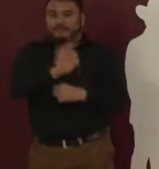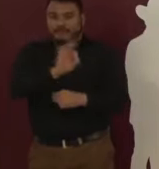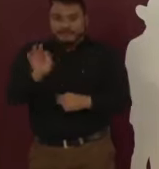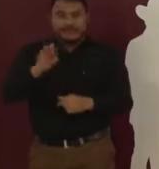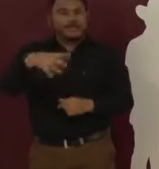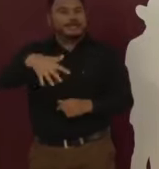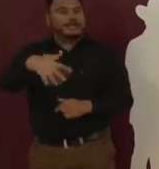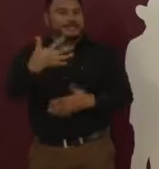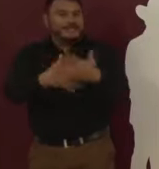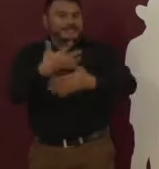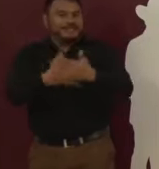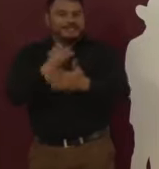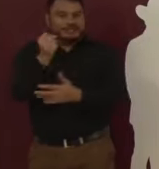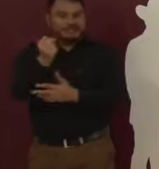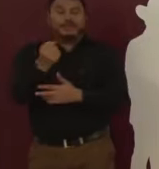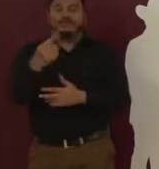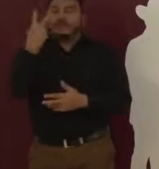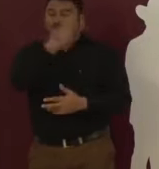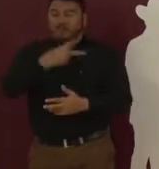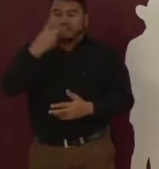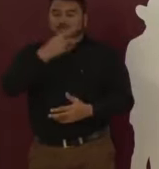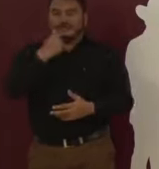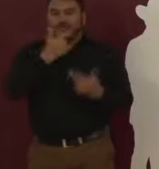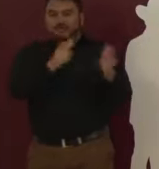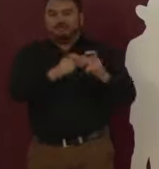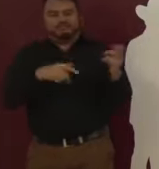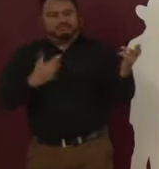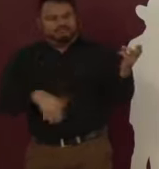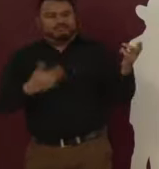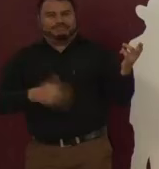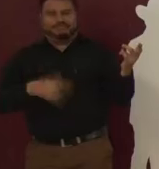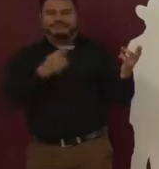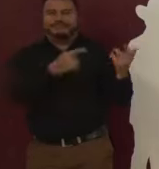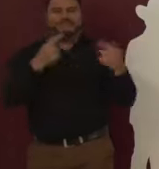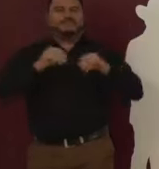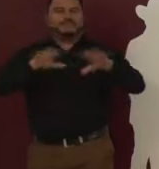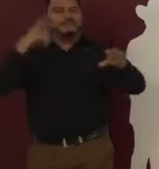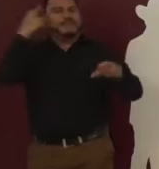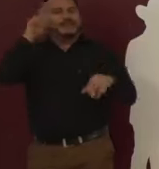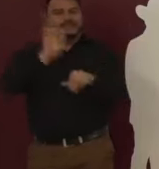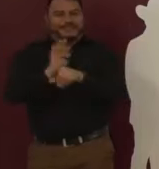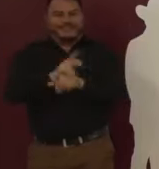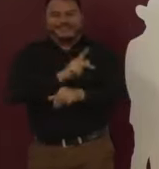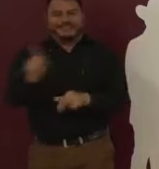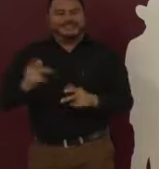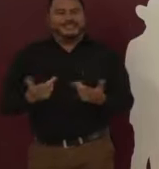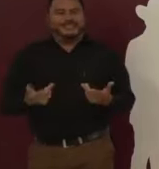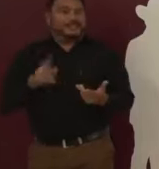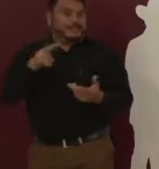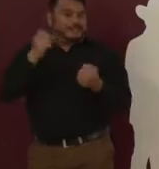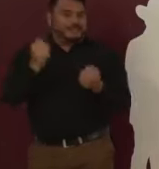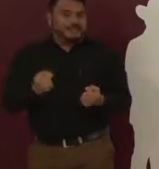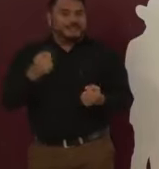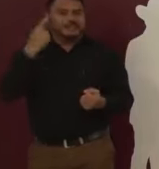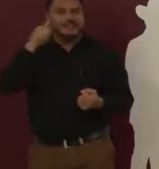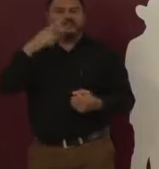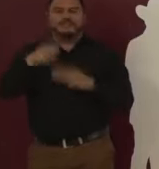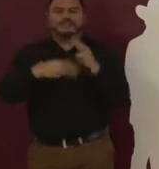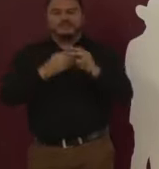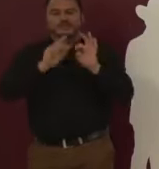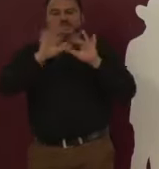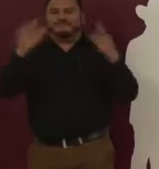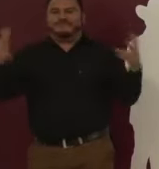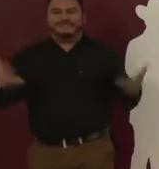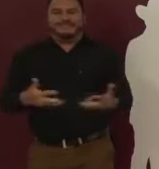a poder disfrutar de un concierto de 2 horas dedicado a la ciudad de Tijuana y que sin duda le va a dar la vuelta al mundo.